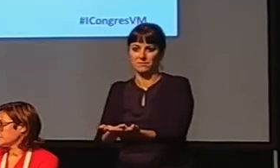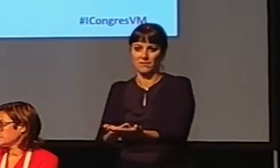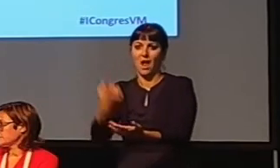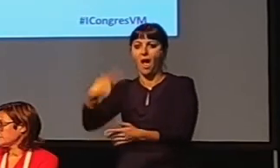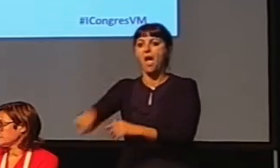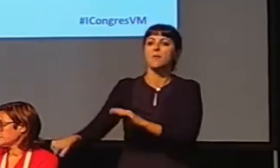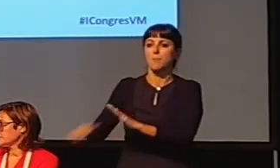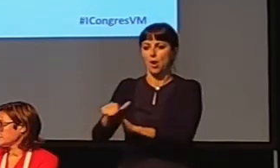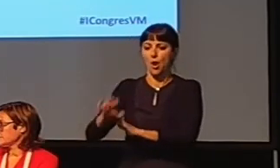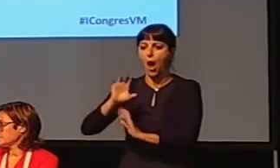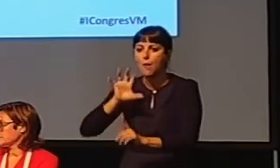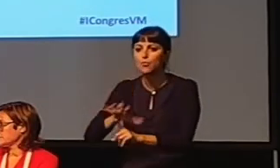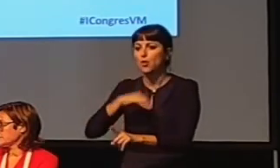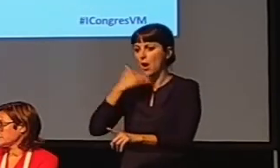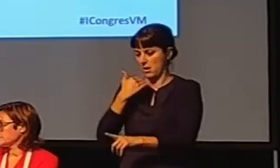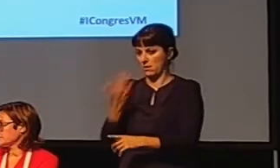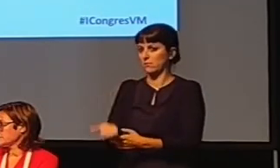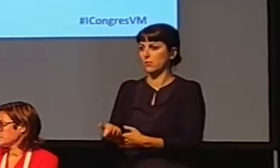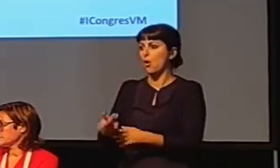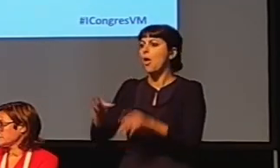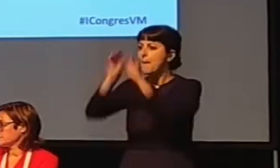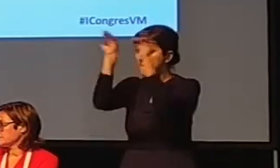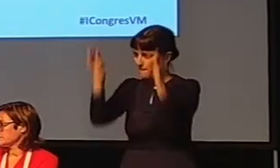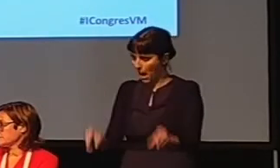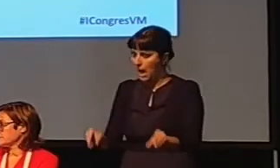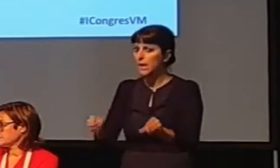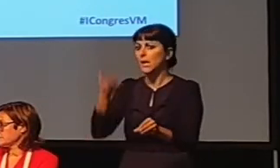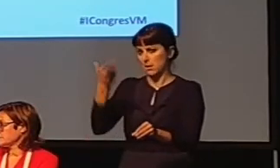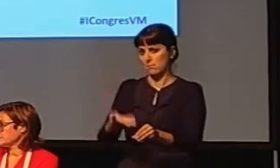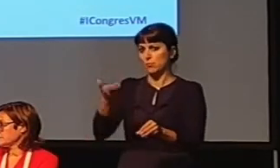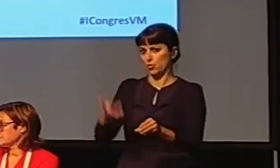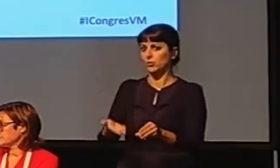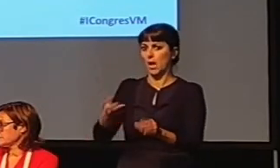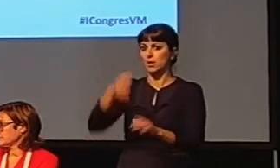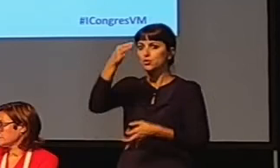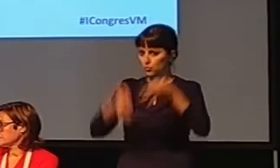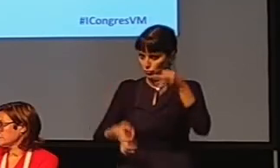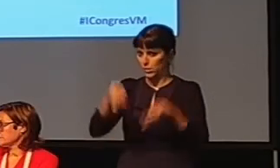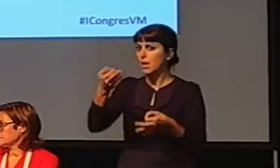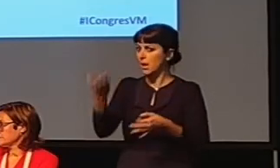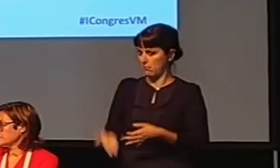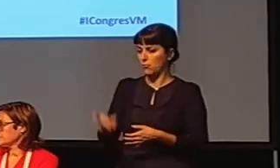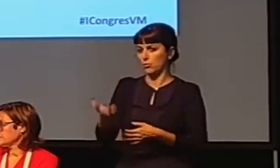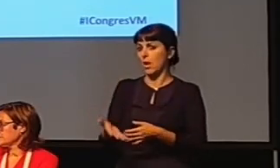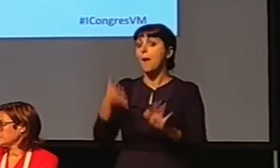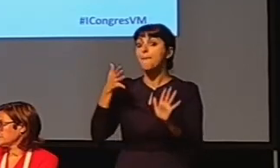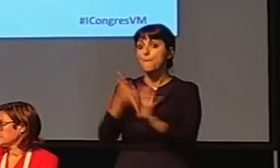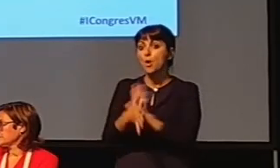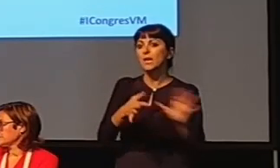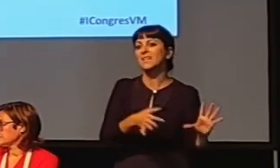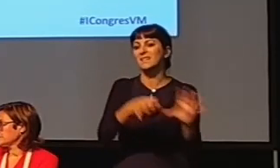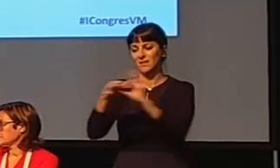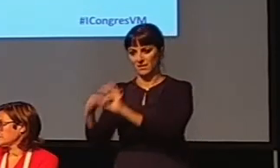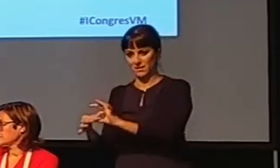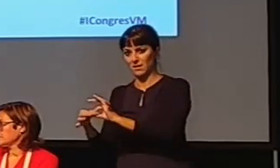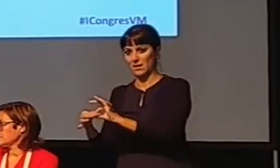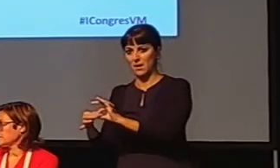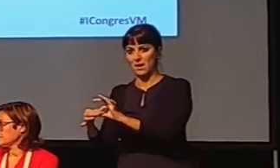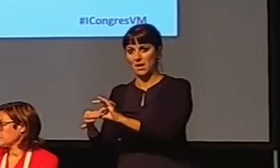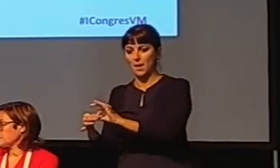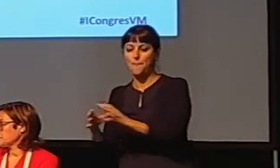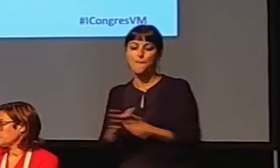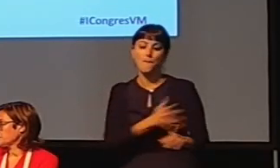marc jurídic, per això és tan important, vull dir, quan estic parlant del tema institucional, etcètera, és perquè el marc jurídic està construït precisament amb una lògica diferent que amb la